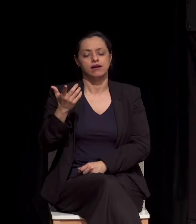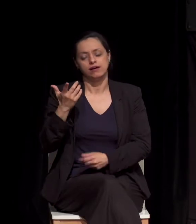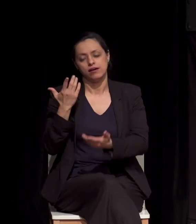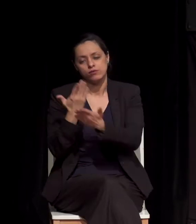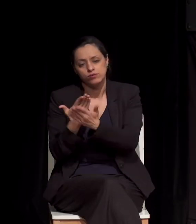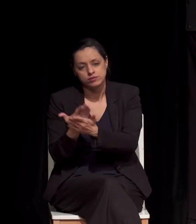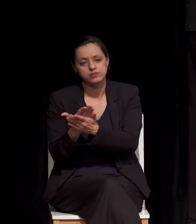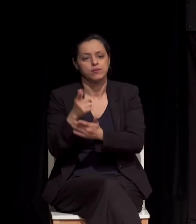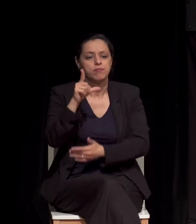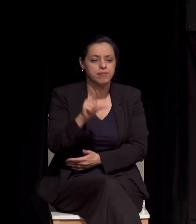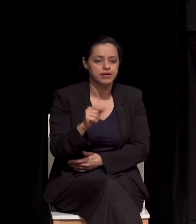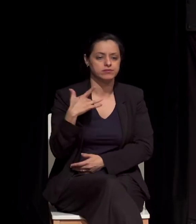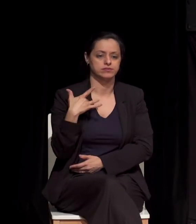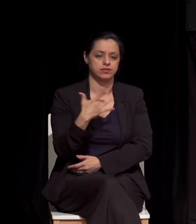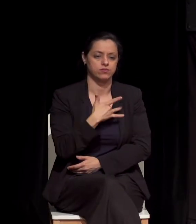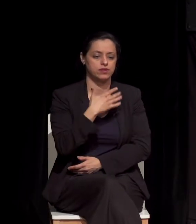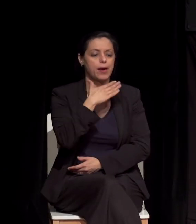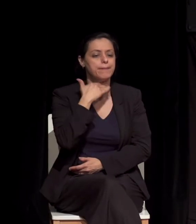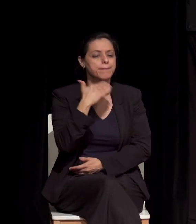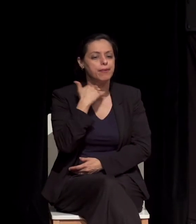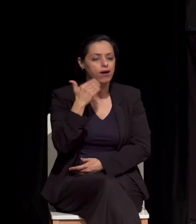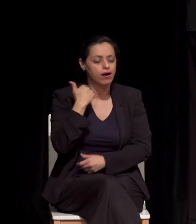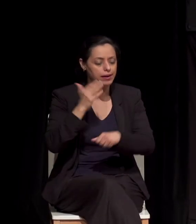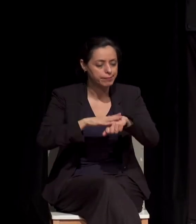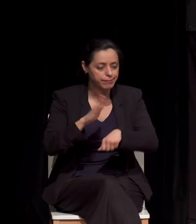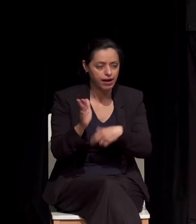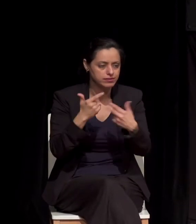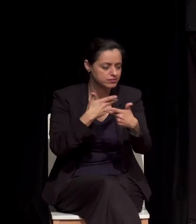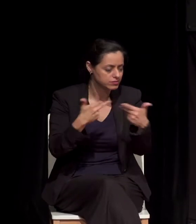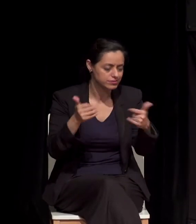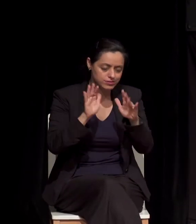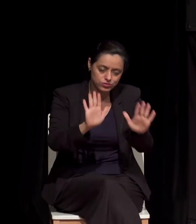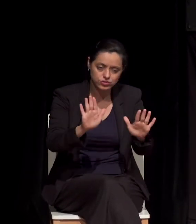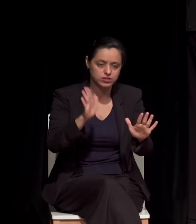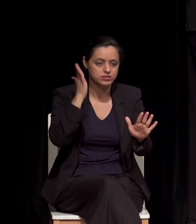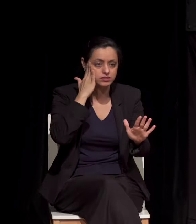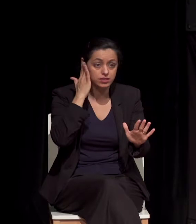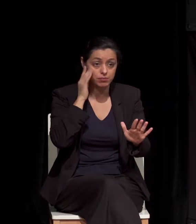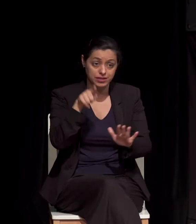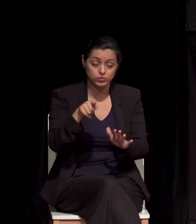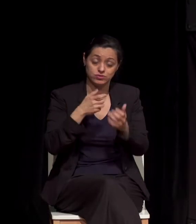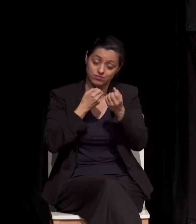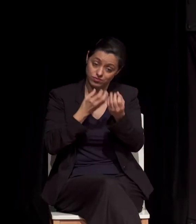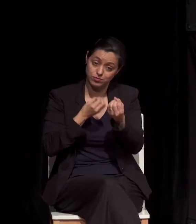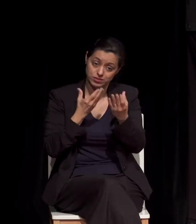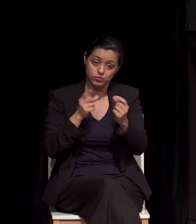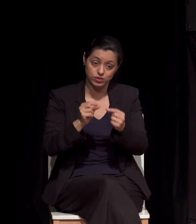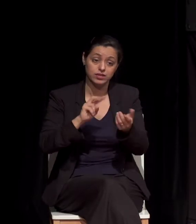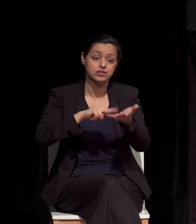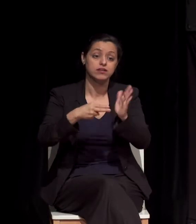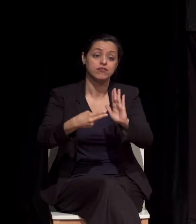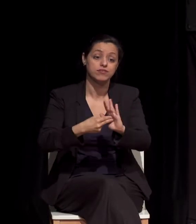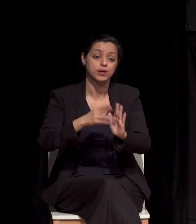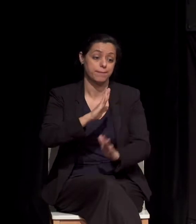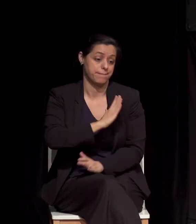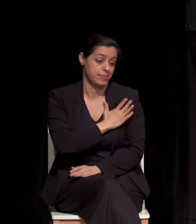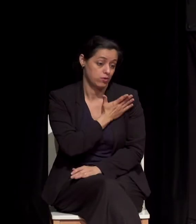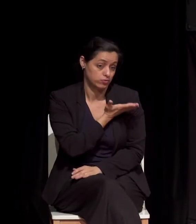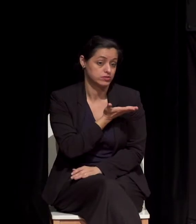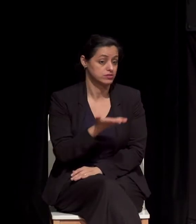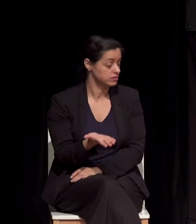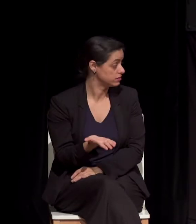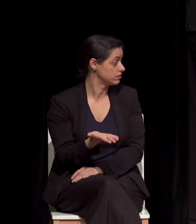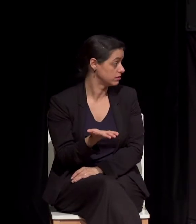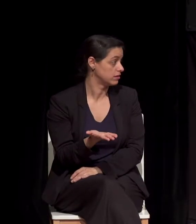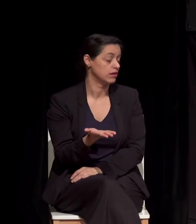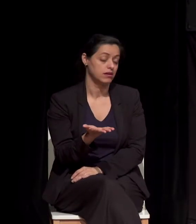já devem saber, morrem mais, né? Então, isso é um dado que está ligado a um preconceito de marca, que é como a maneira